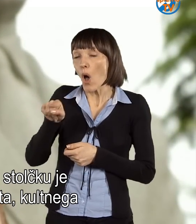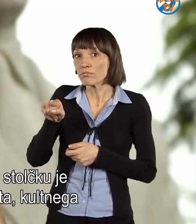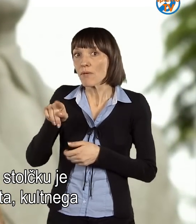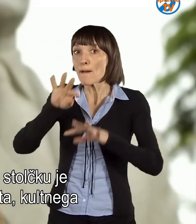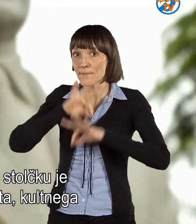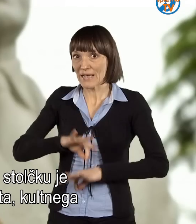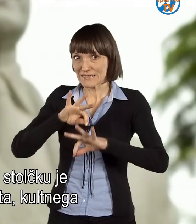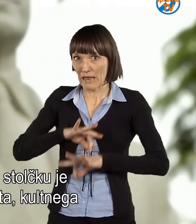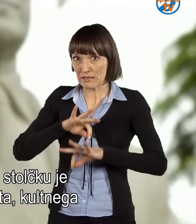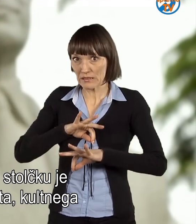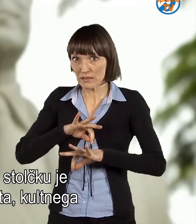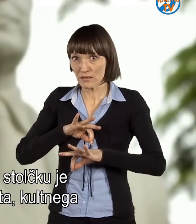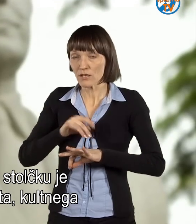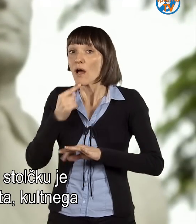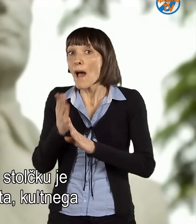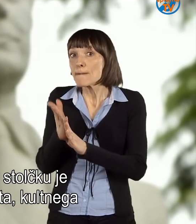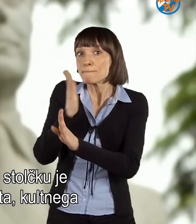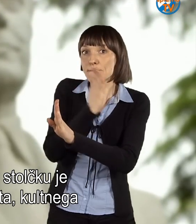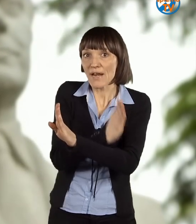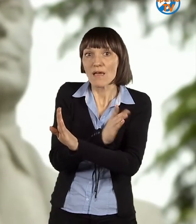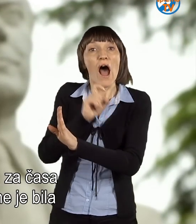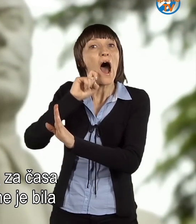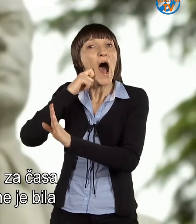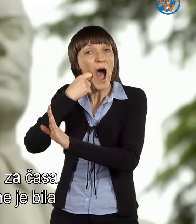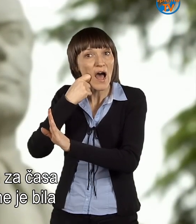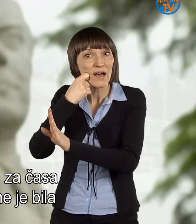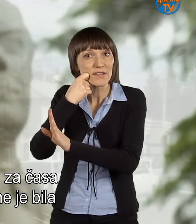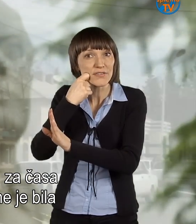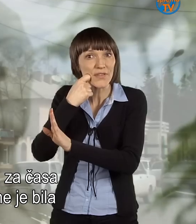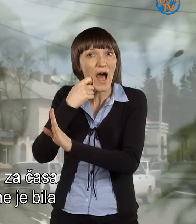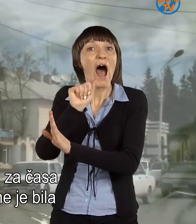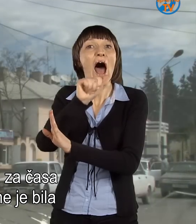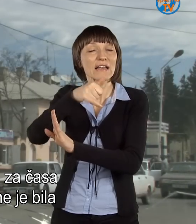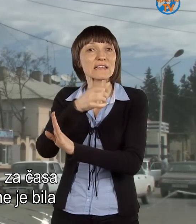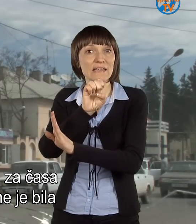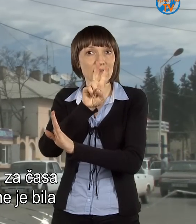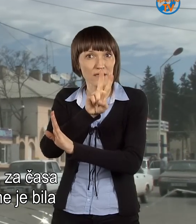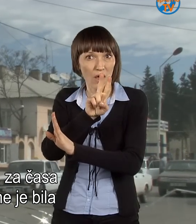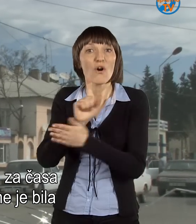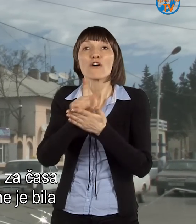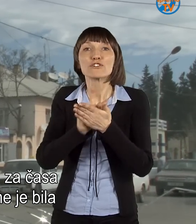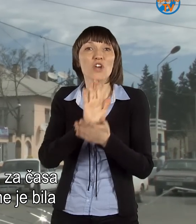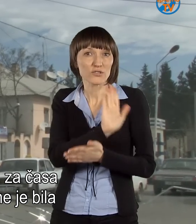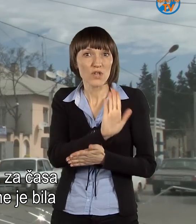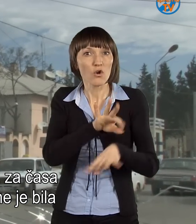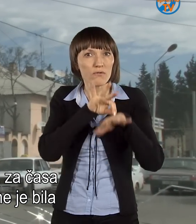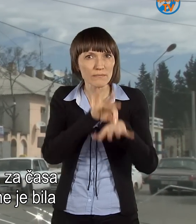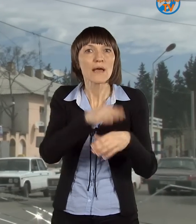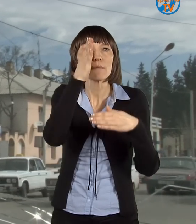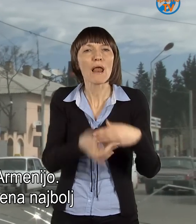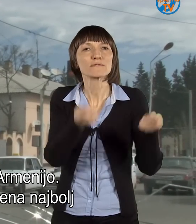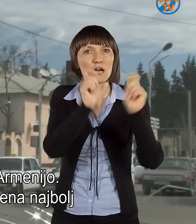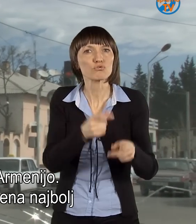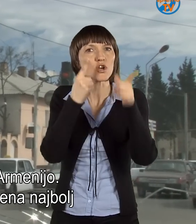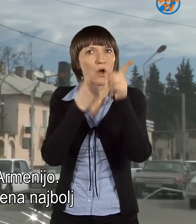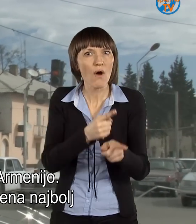predsedniškem stolčku je nasledil svojega očeta, kultnega Hajderja Alijeva, za časa katerega vladavine je bila